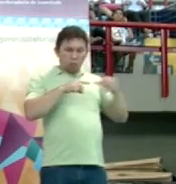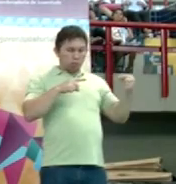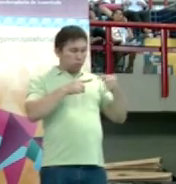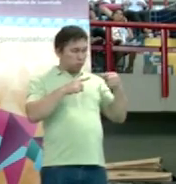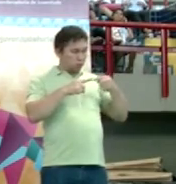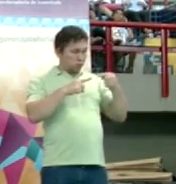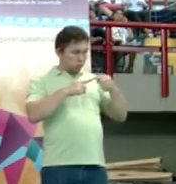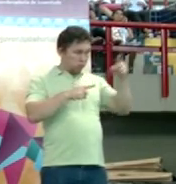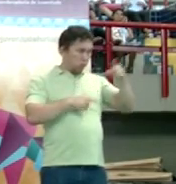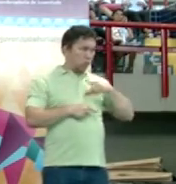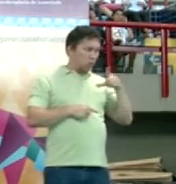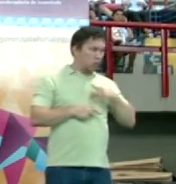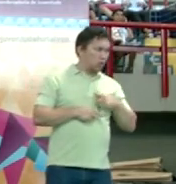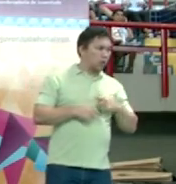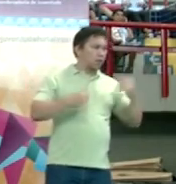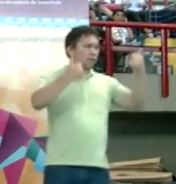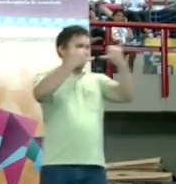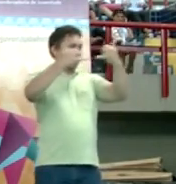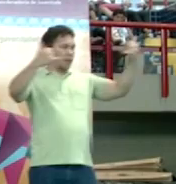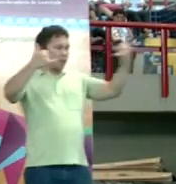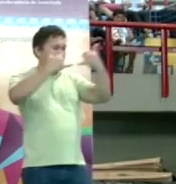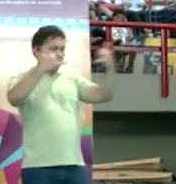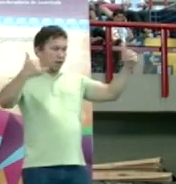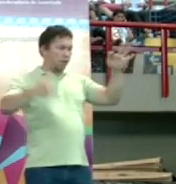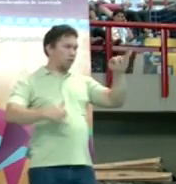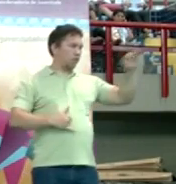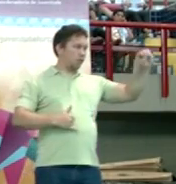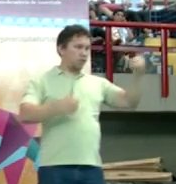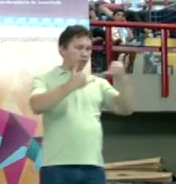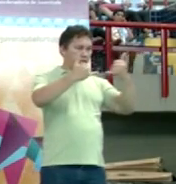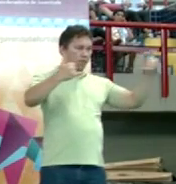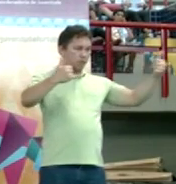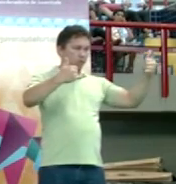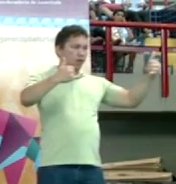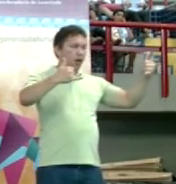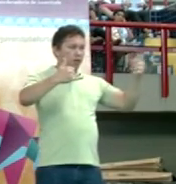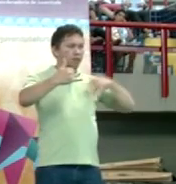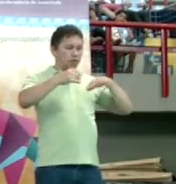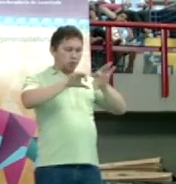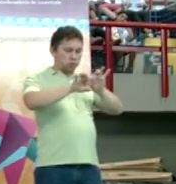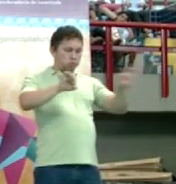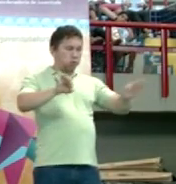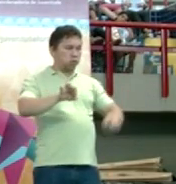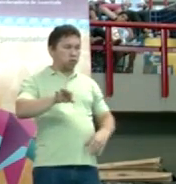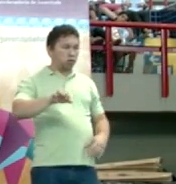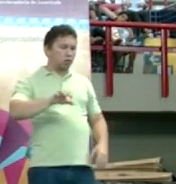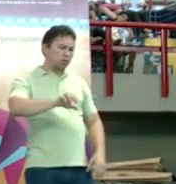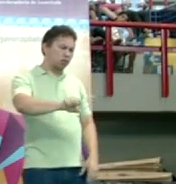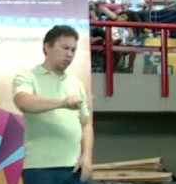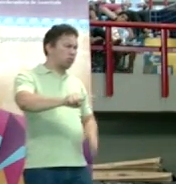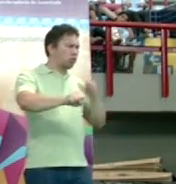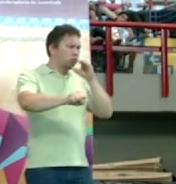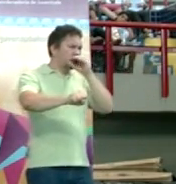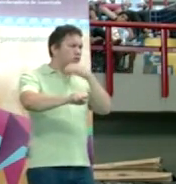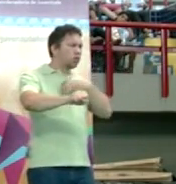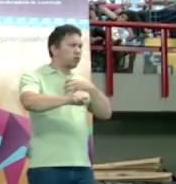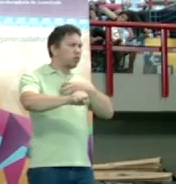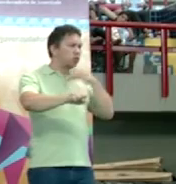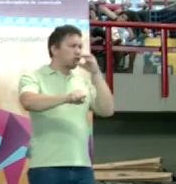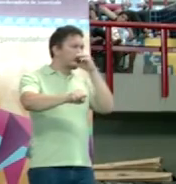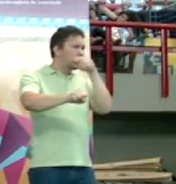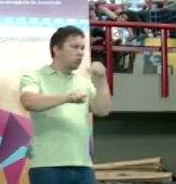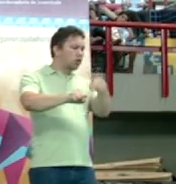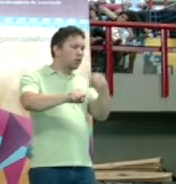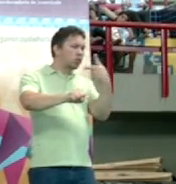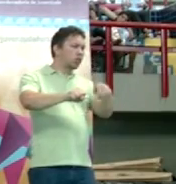você pega num fio, logicamente, né, coberto, não descascado, você nota que ele está quente. Por que ele está